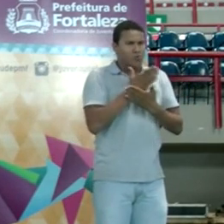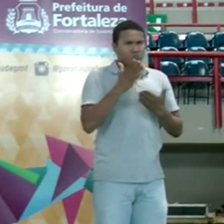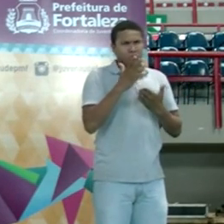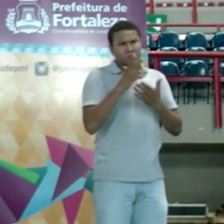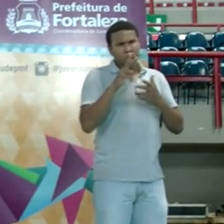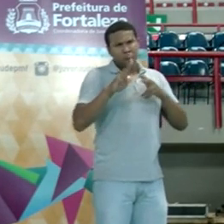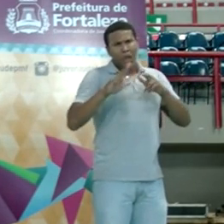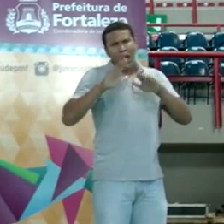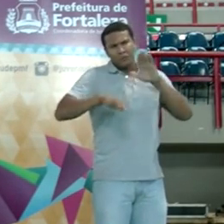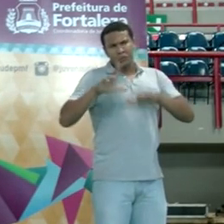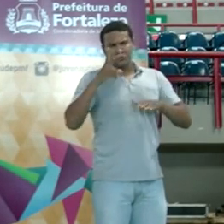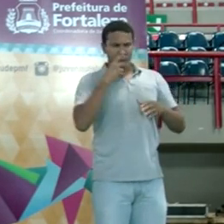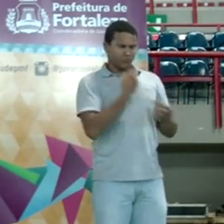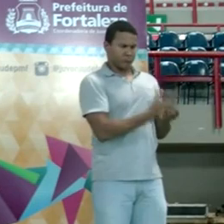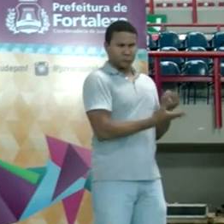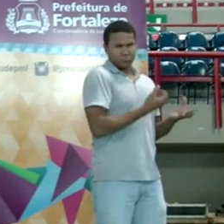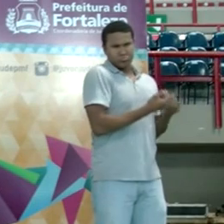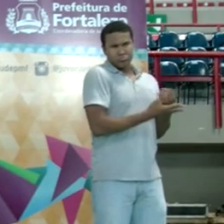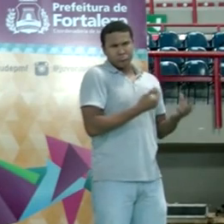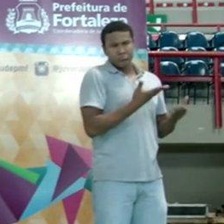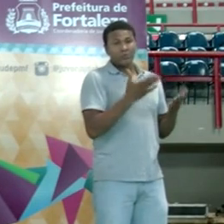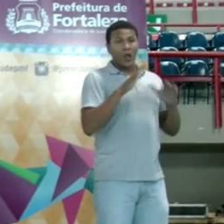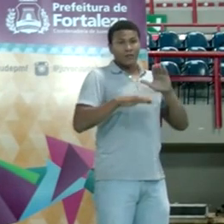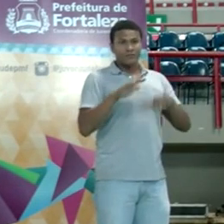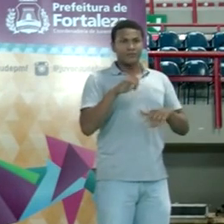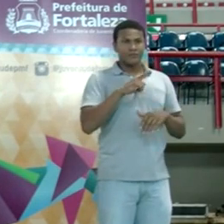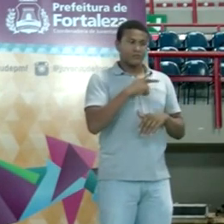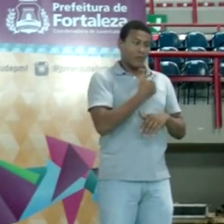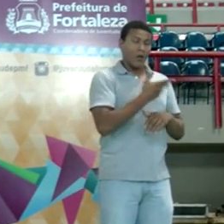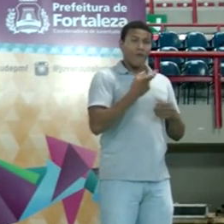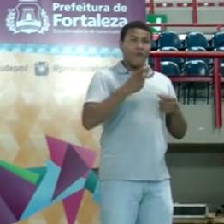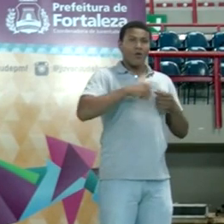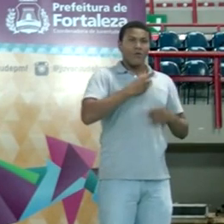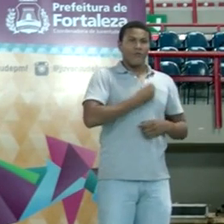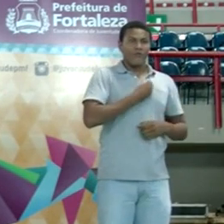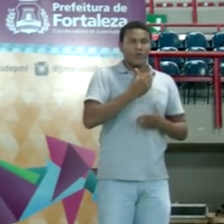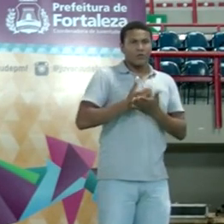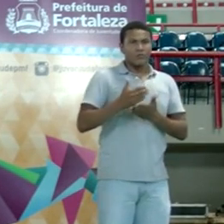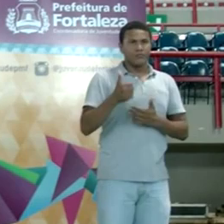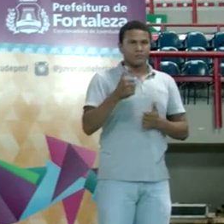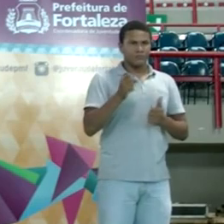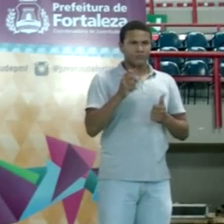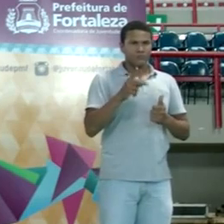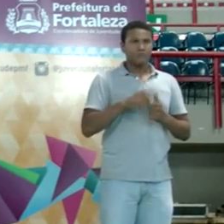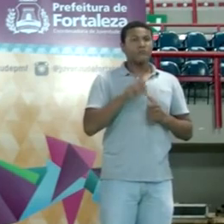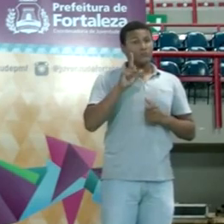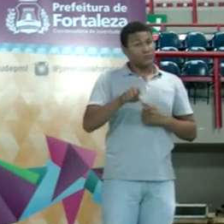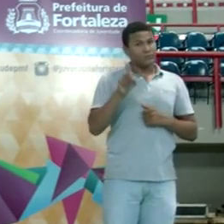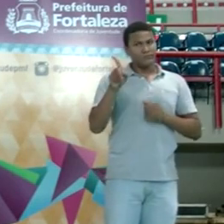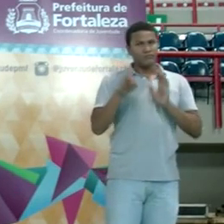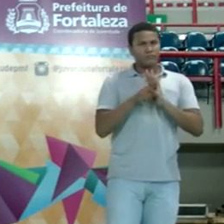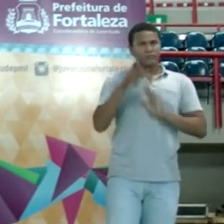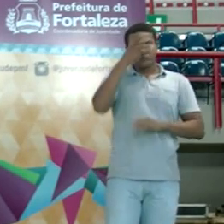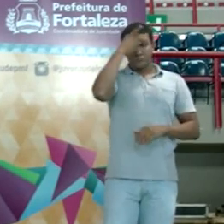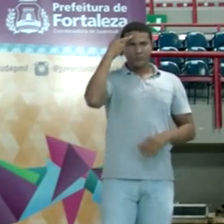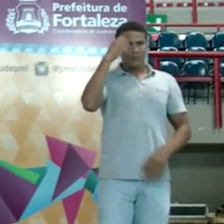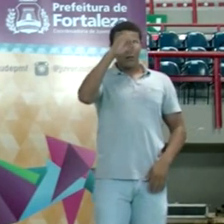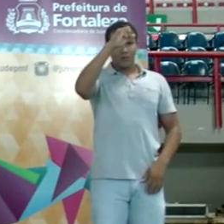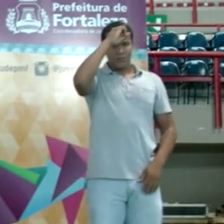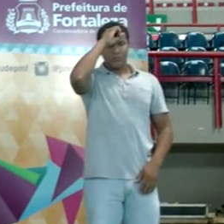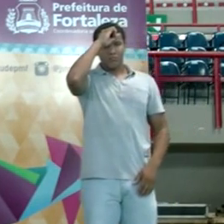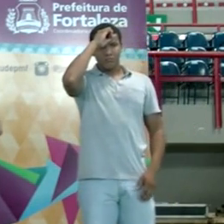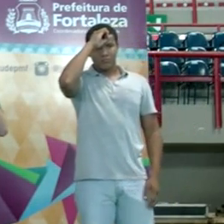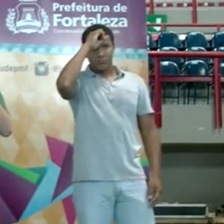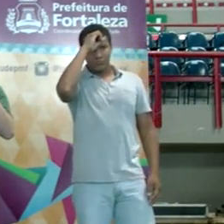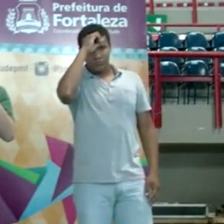para a pessoa retornar e começar a vida. São as 3 ações desse órgão. Muita gente não tem conhecimento do que é